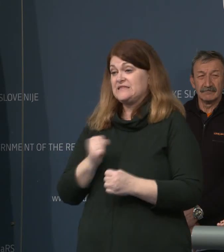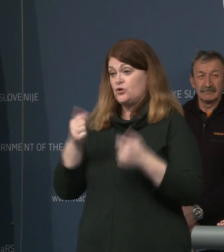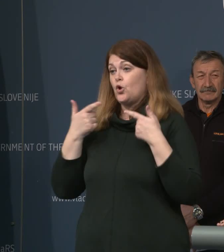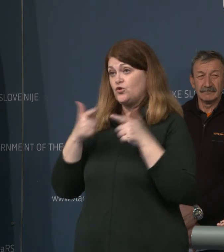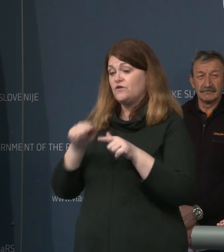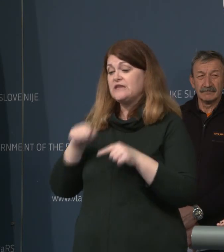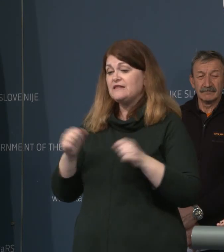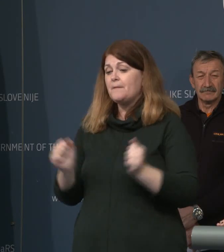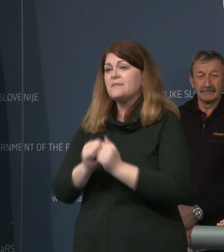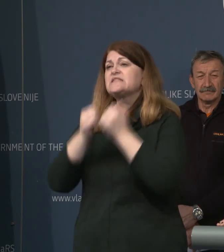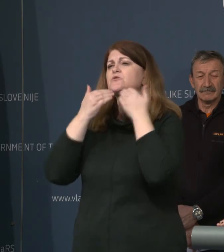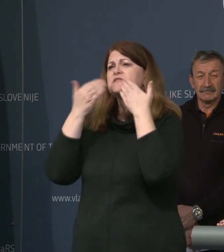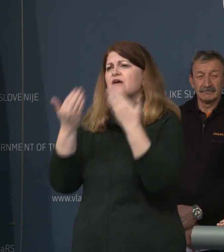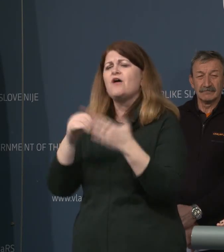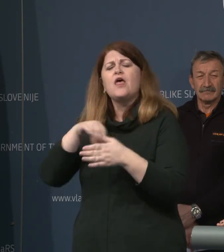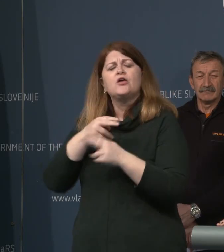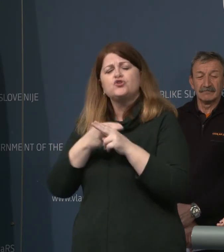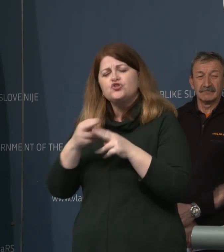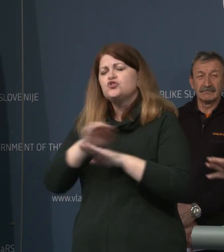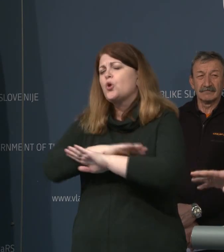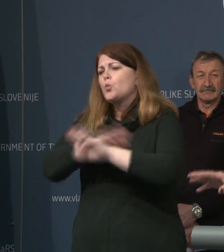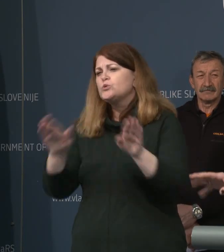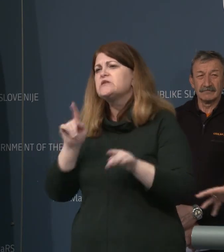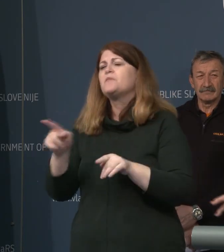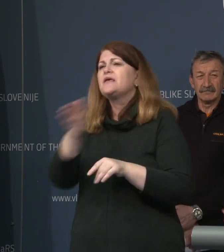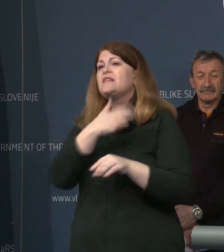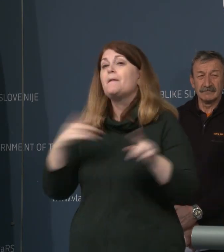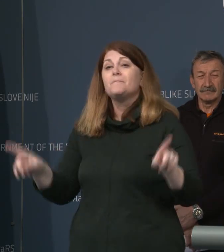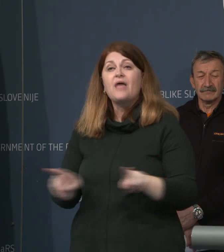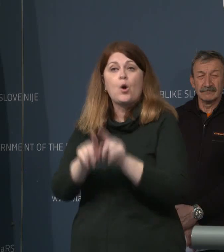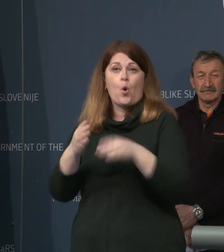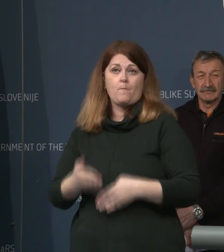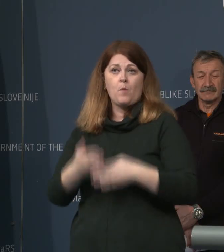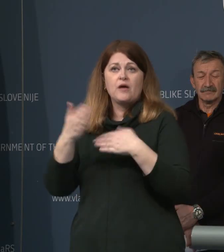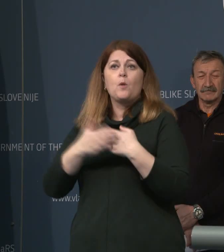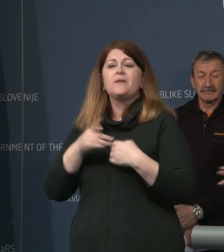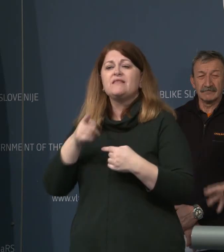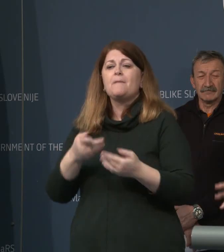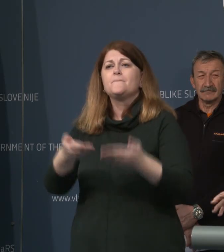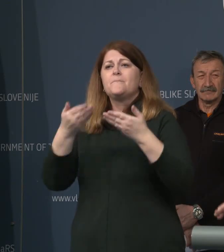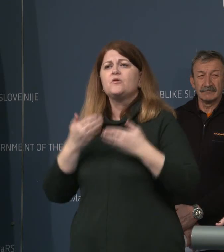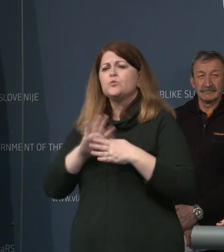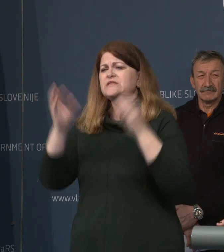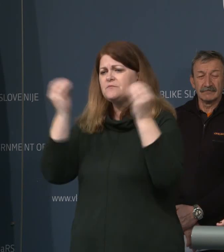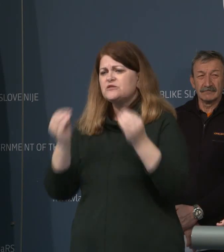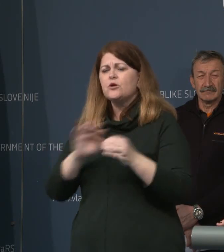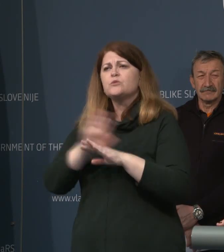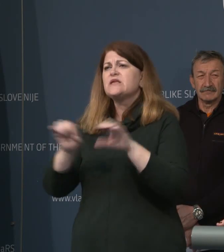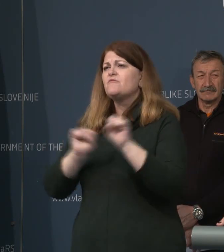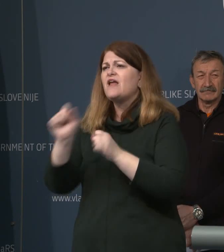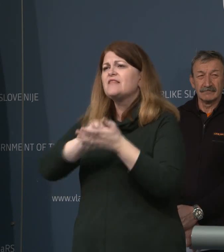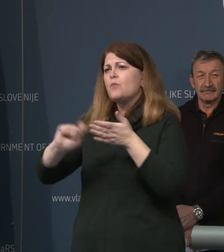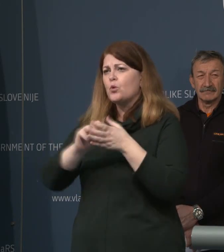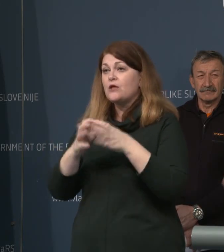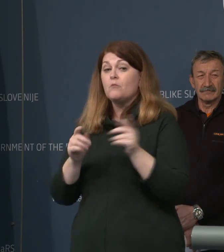da se na tem mestu zahvalim čisto vsem, ki nam tako pomagajo pri tem pridobivanju, torej vsem strukturam in vsem vladnim